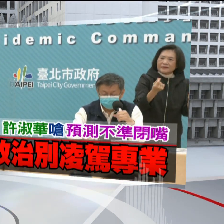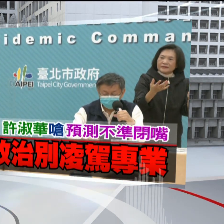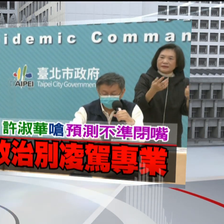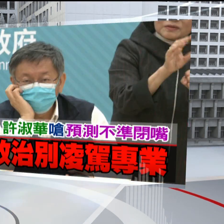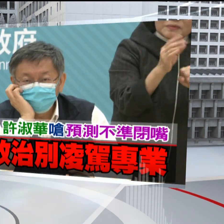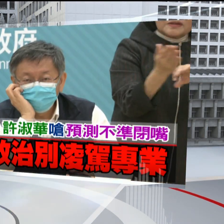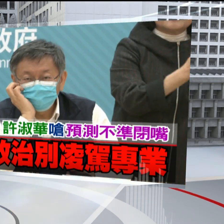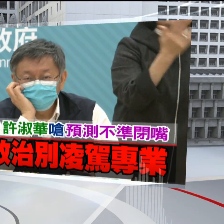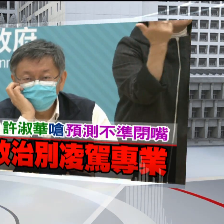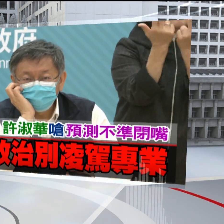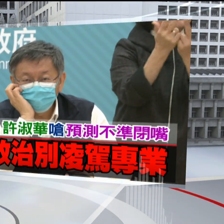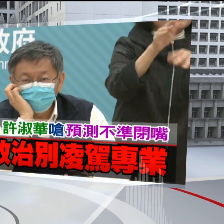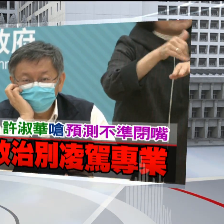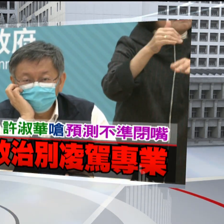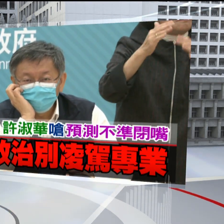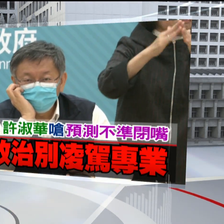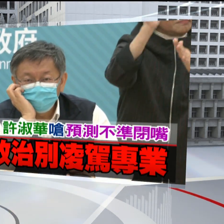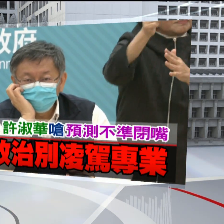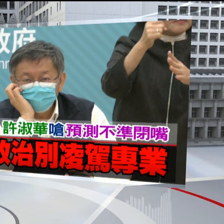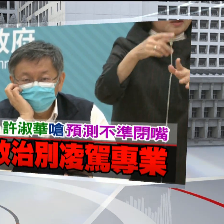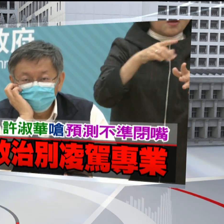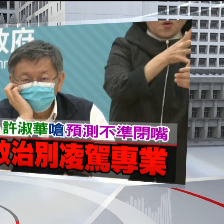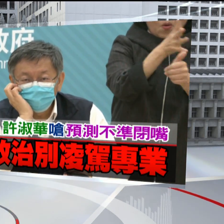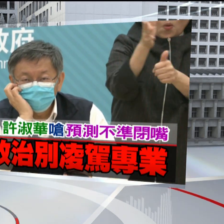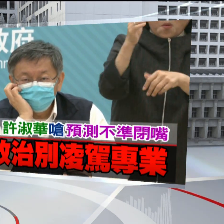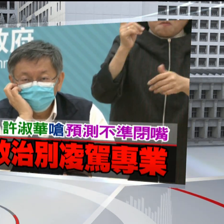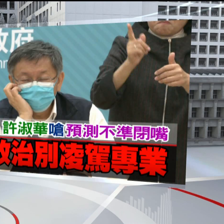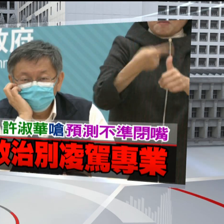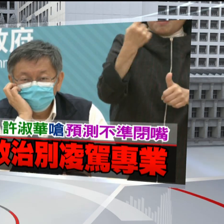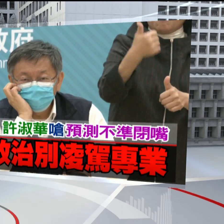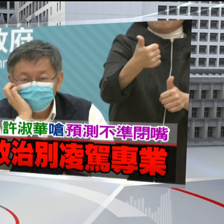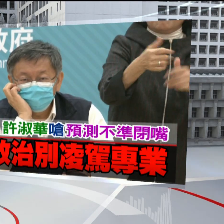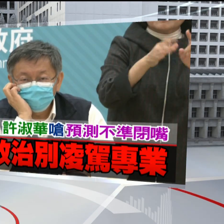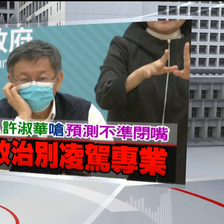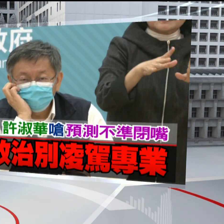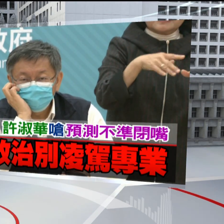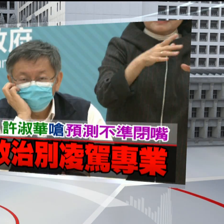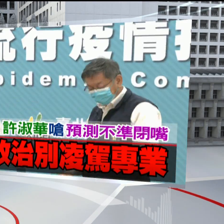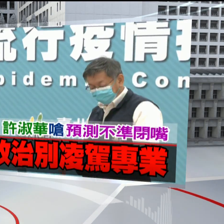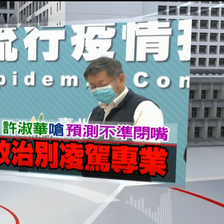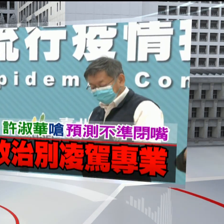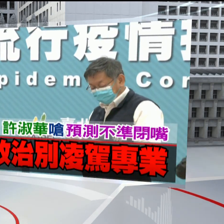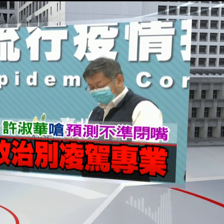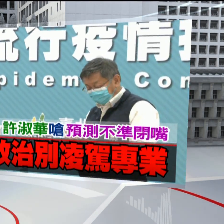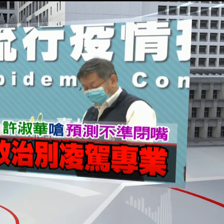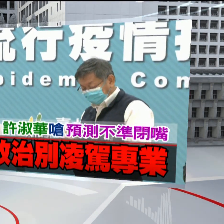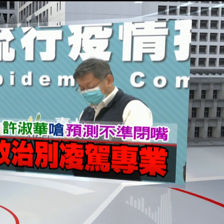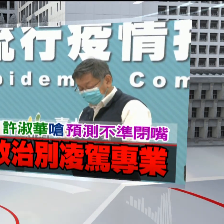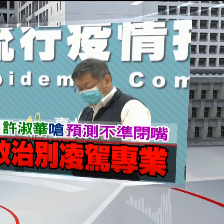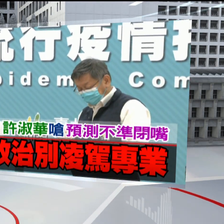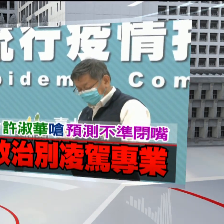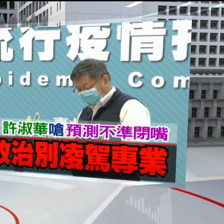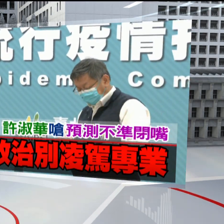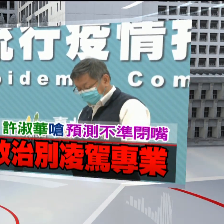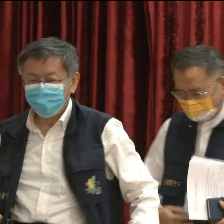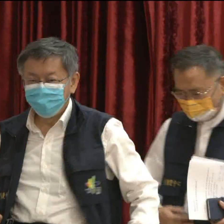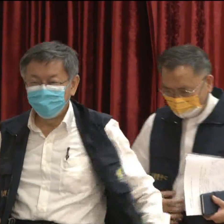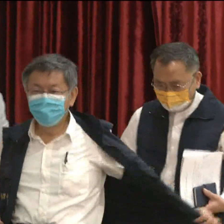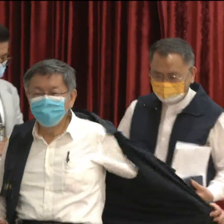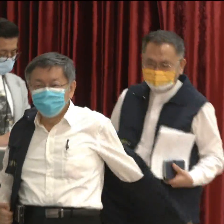界直言还真的预测成真。而对此柯文哲则大酸绿营议员不要政治凌驾专业。